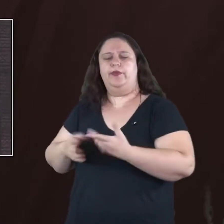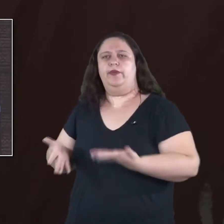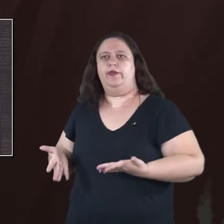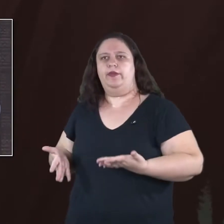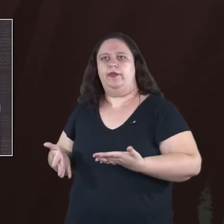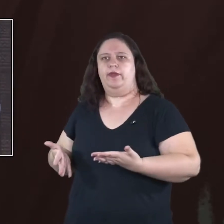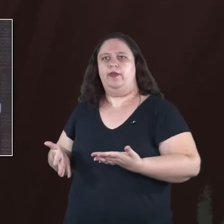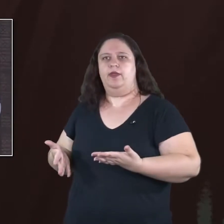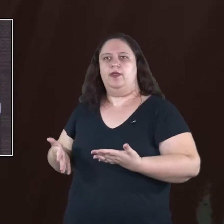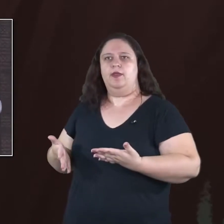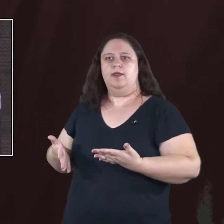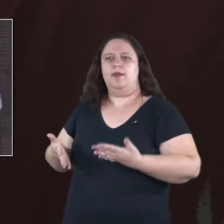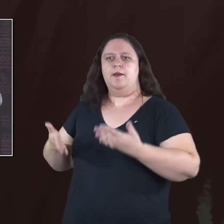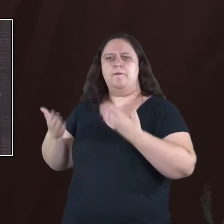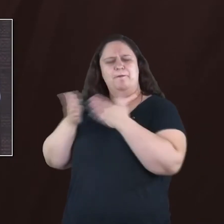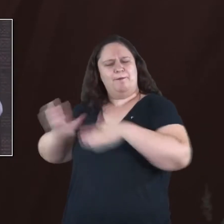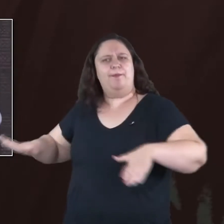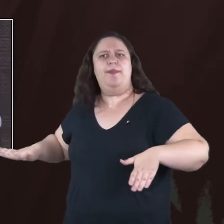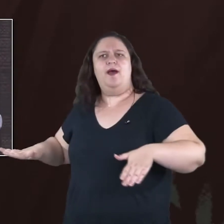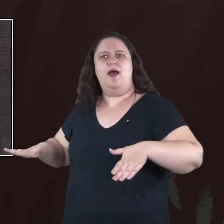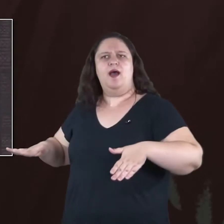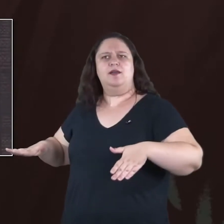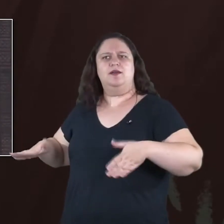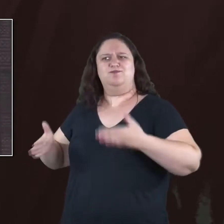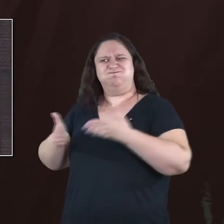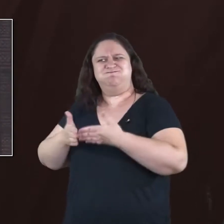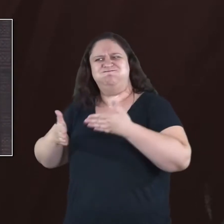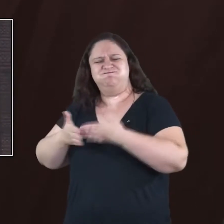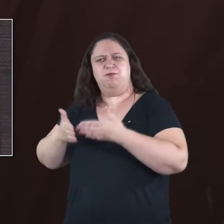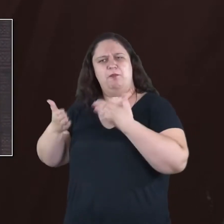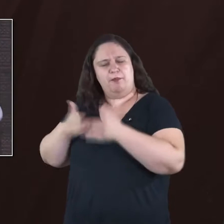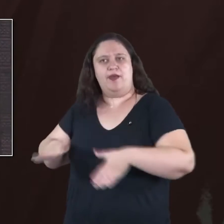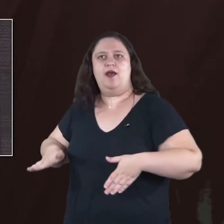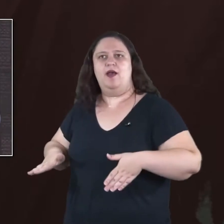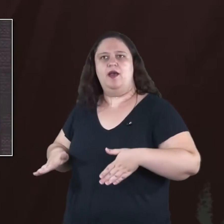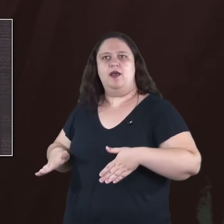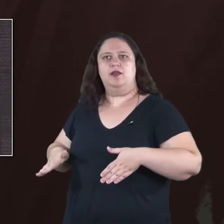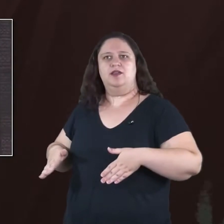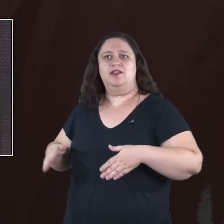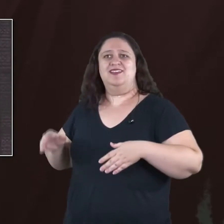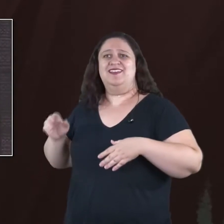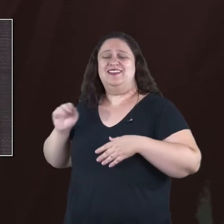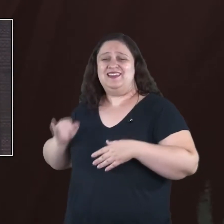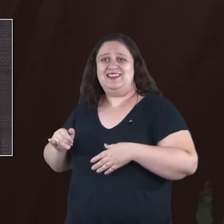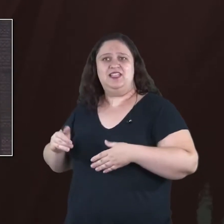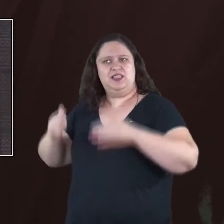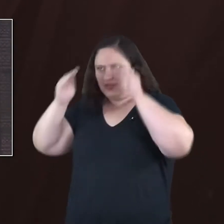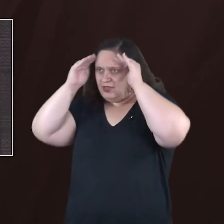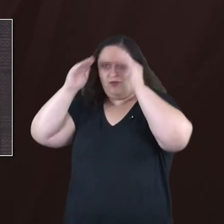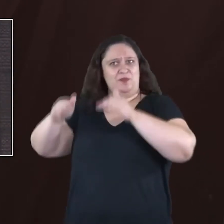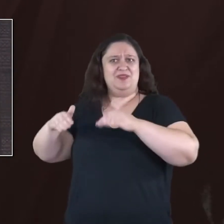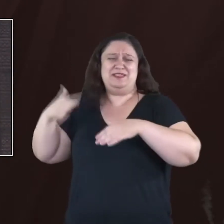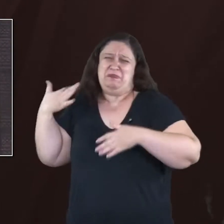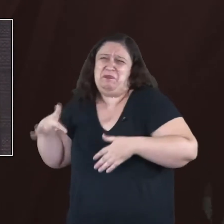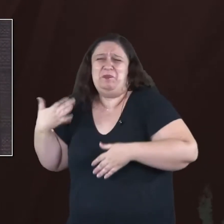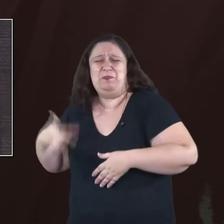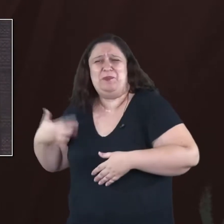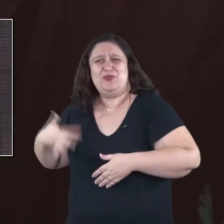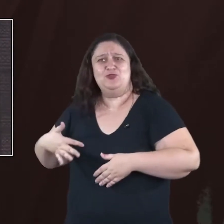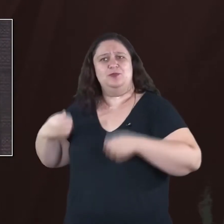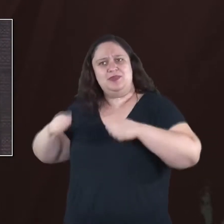resistir contra essa vara com a lâmina na ponta. Você só vai se machucar. Obedeça,